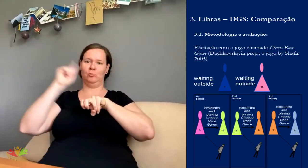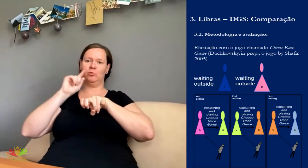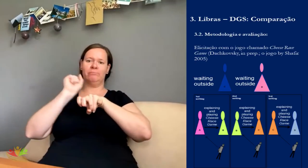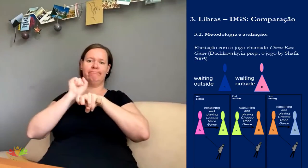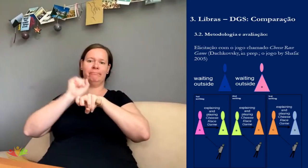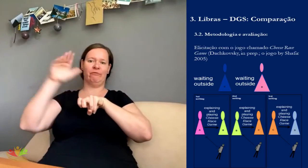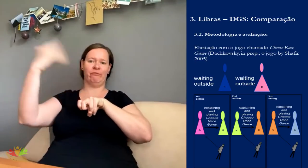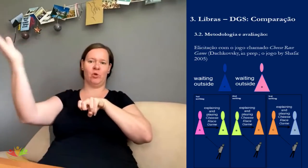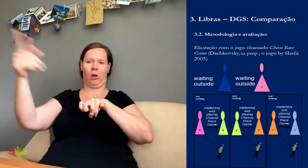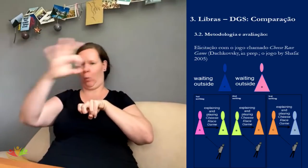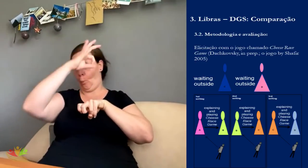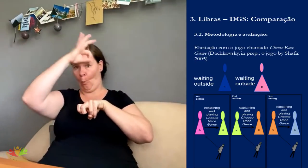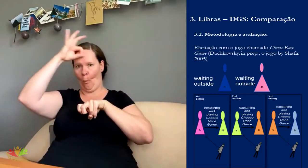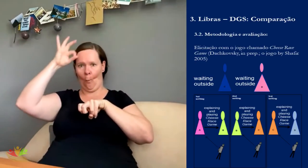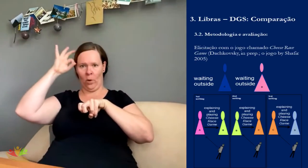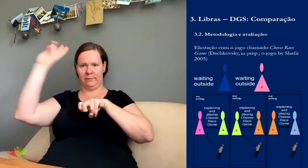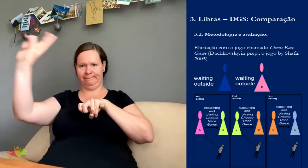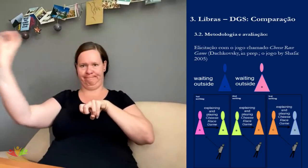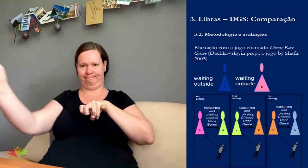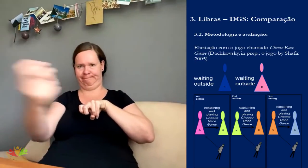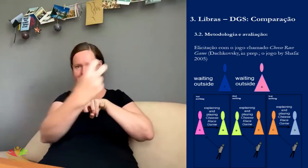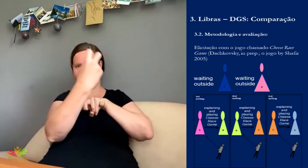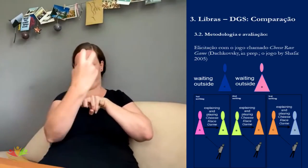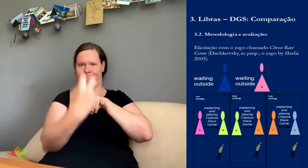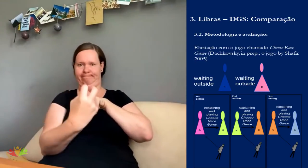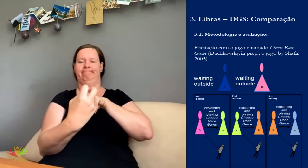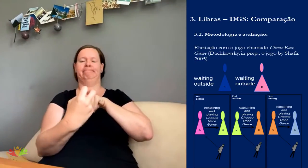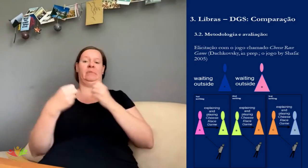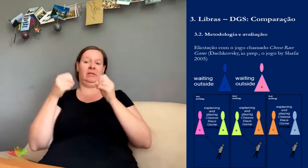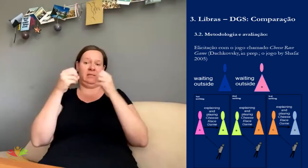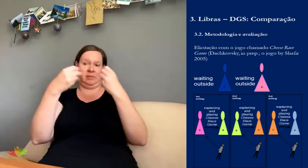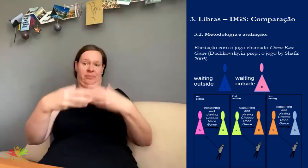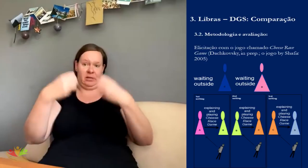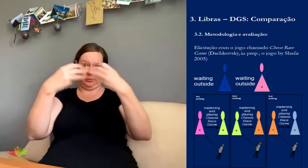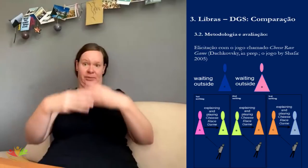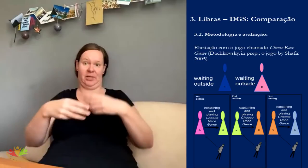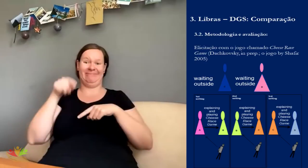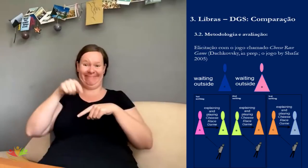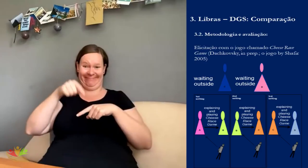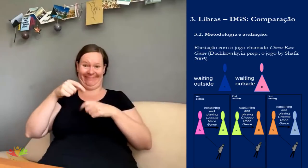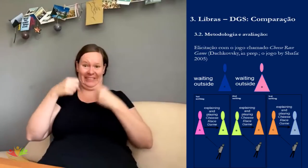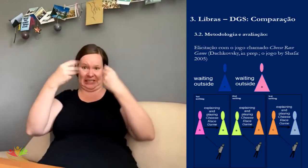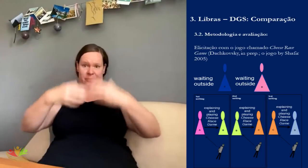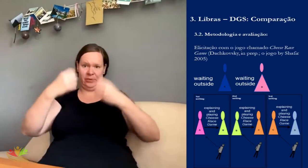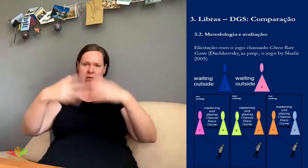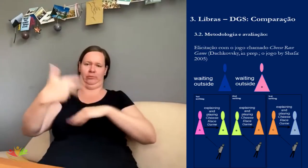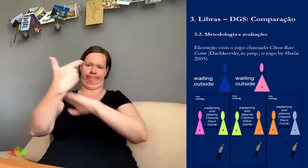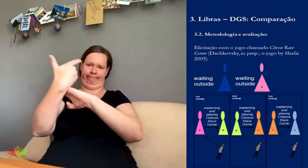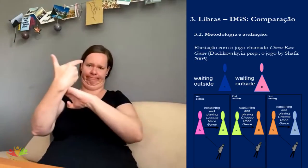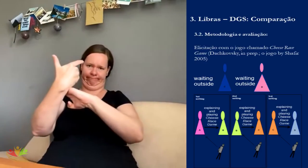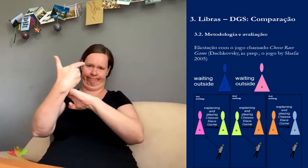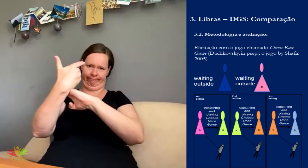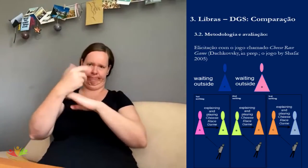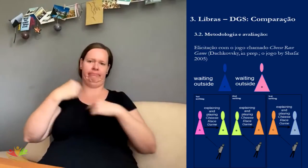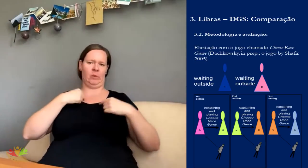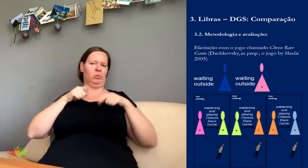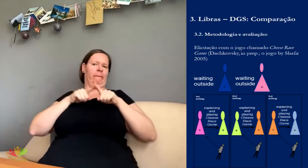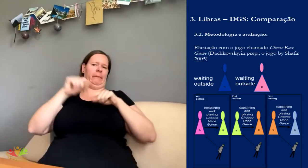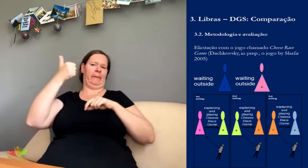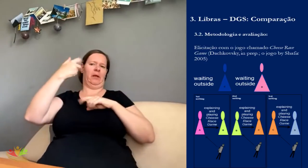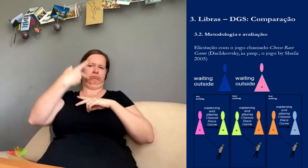contasse ou explicasse as regras do jogo para alguém que estava esperando lá fora e que não conhecia as regras do jogo.